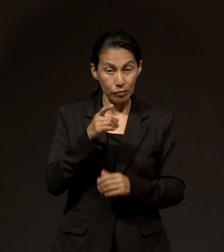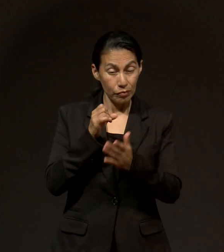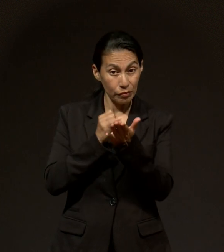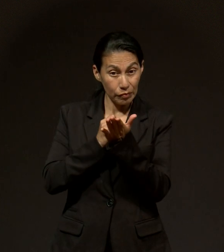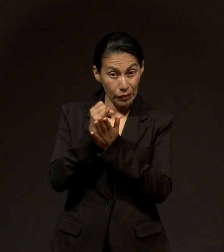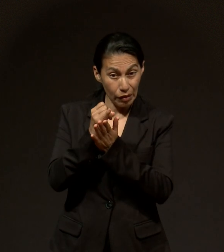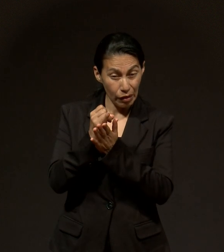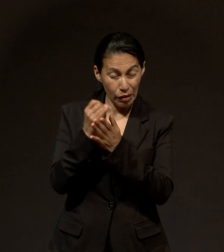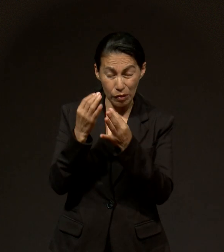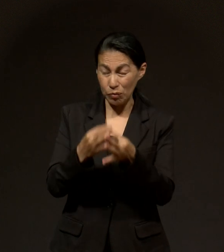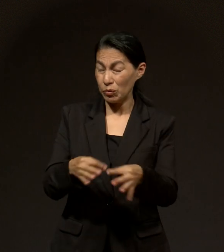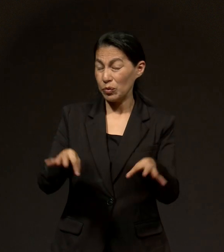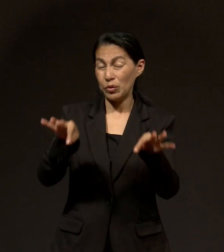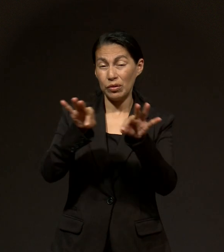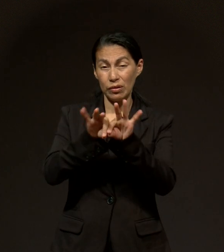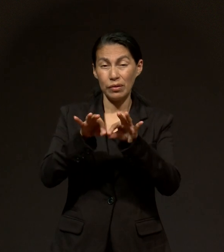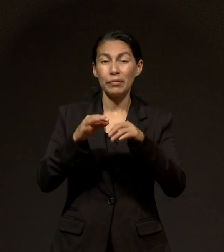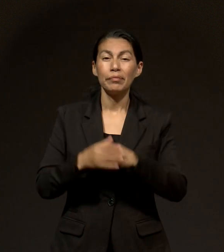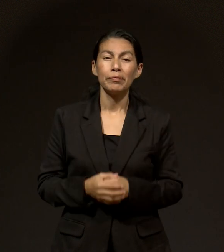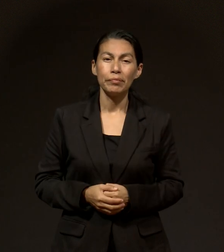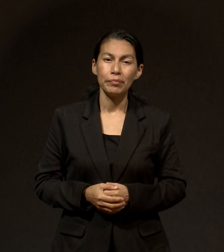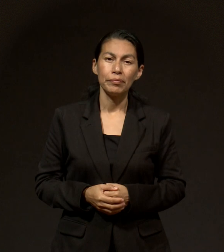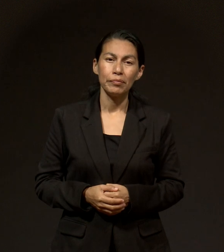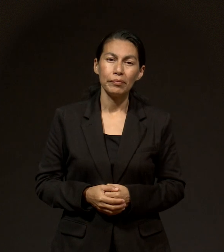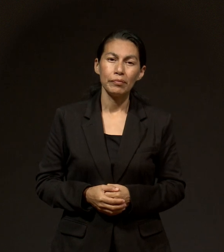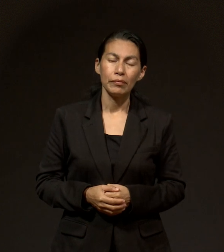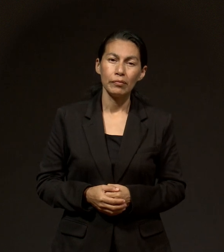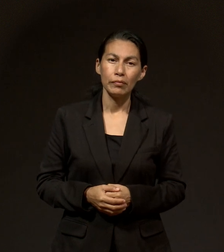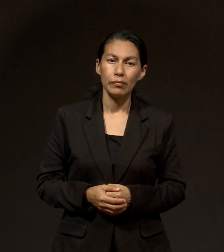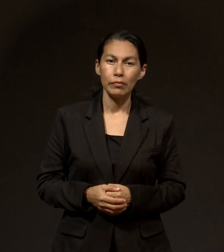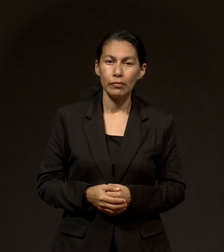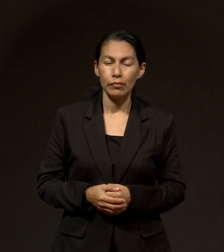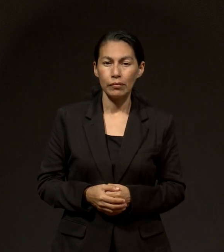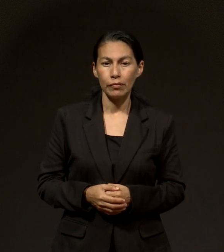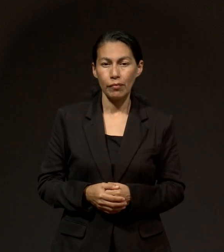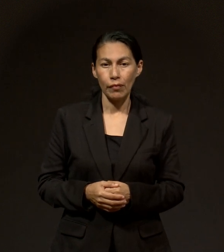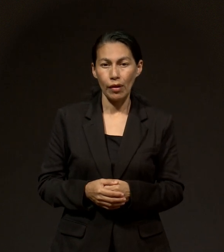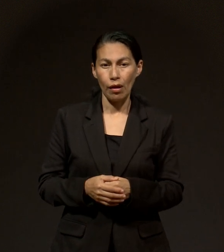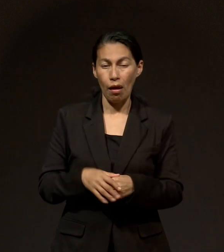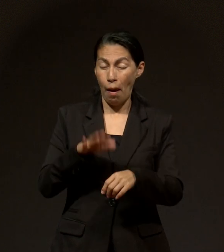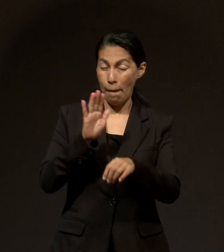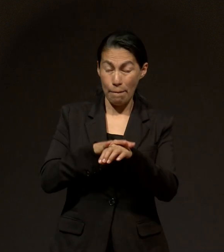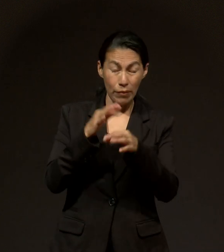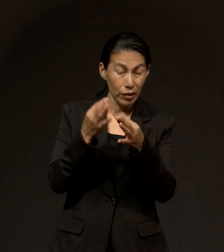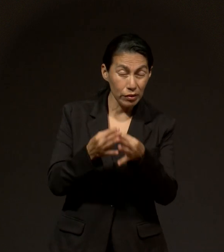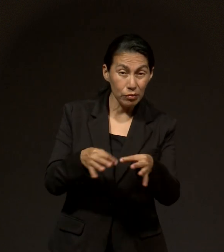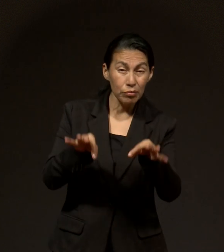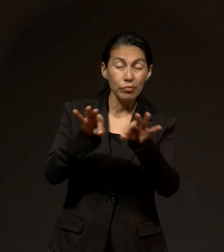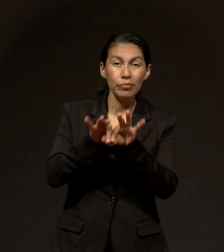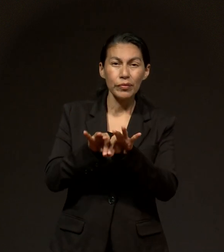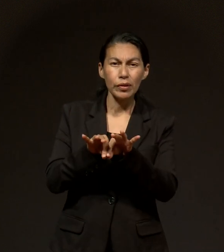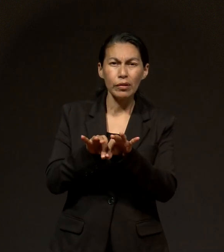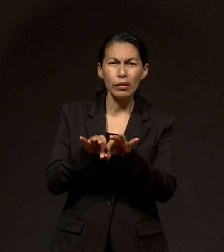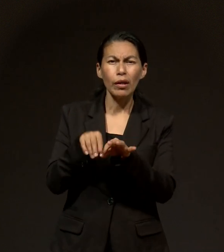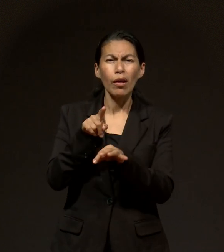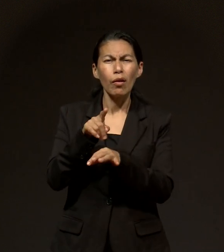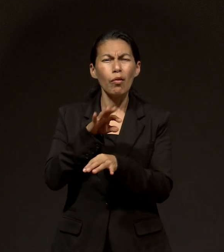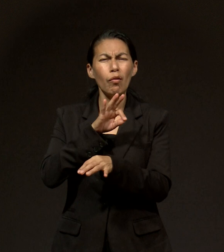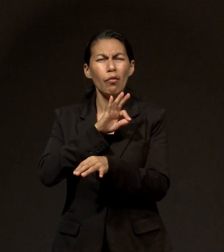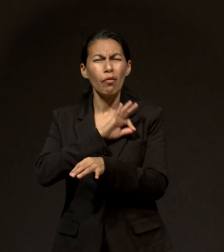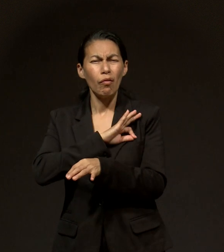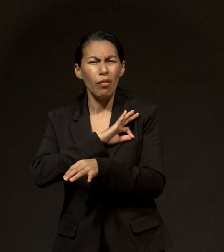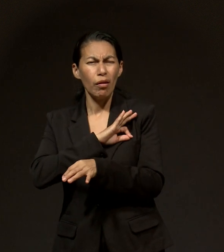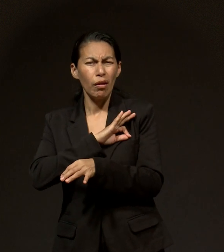tomando las decisiones más importantes de tu vida. Y la más importante es,